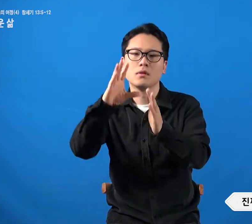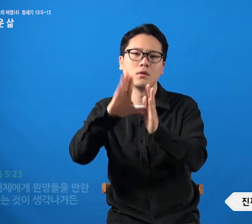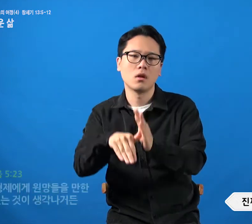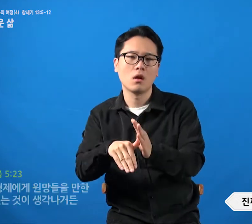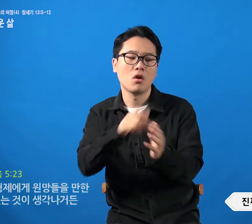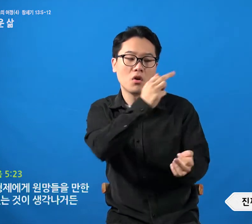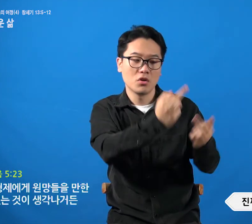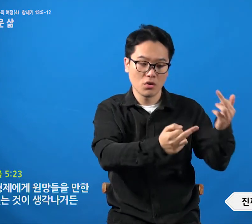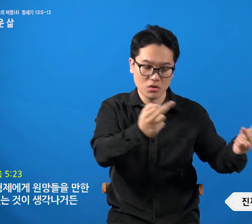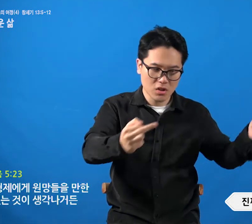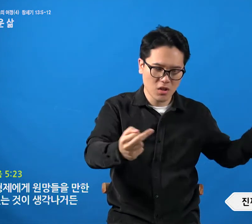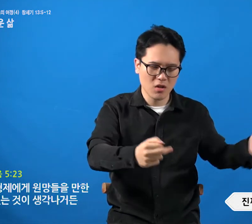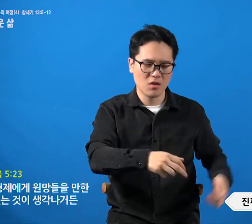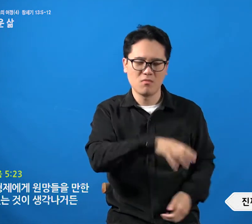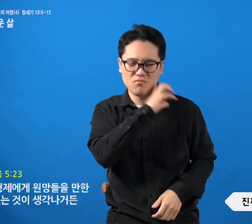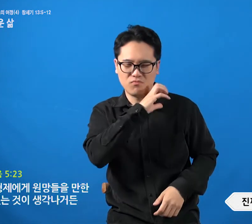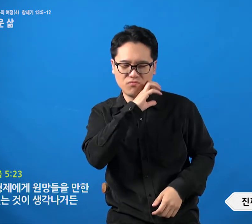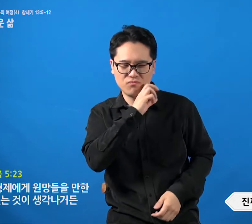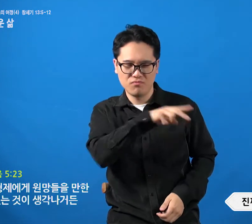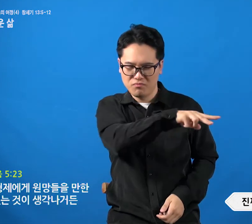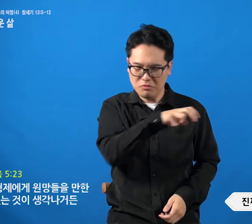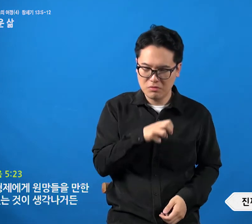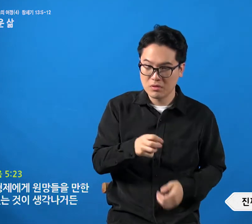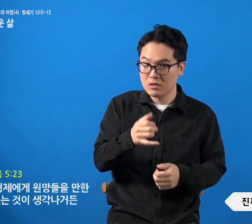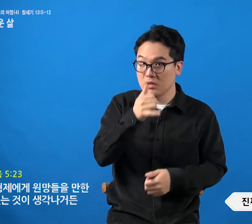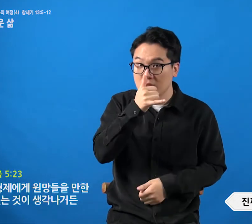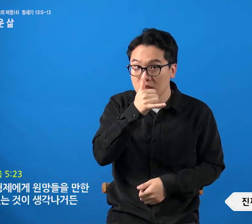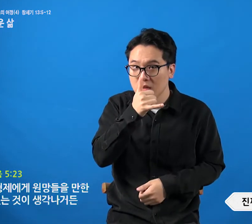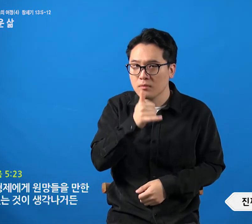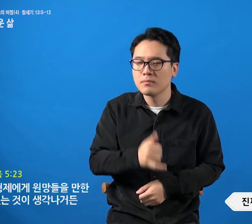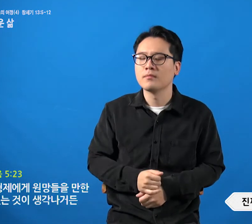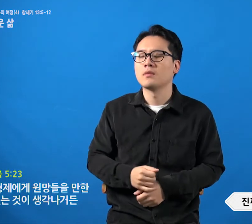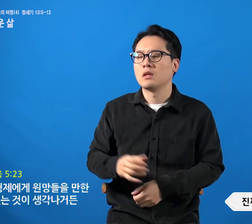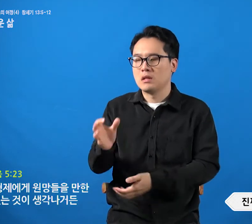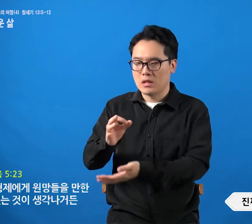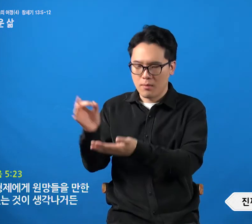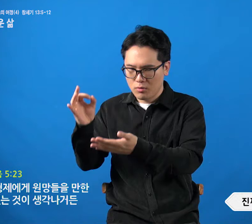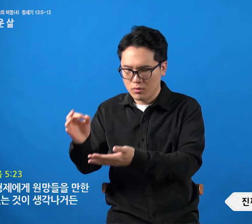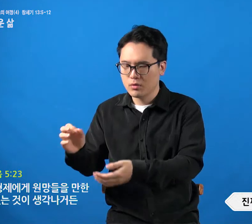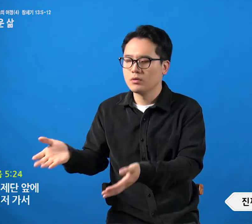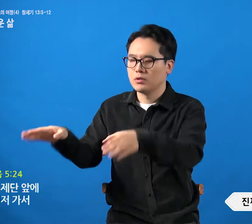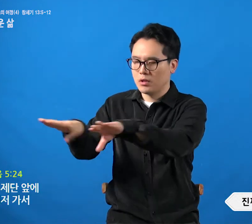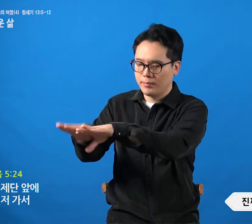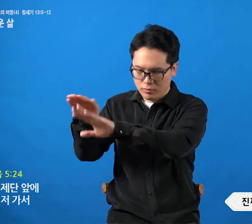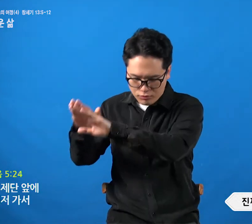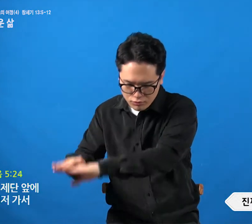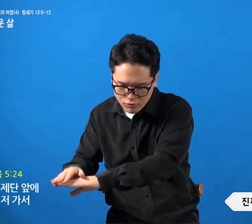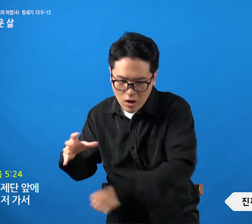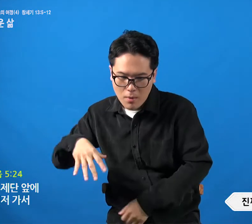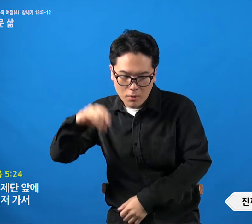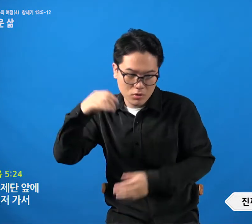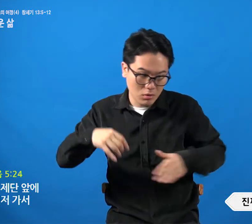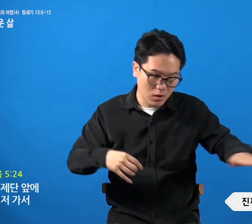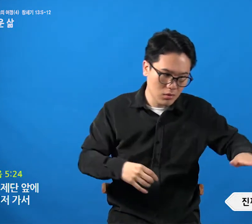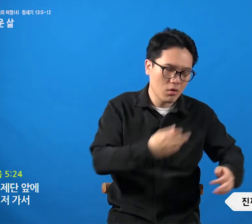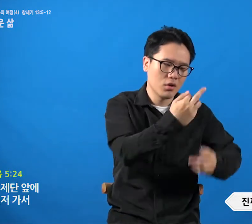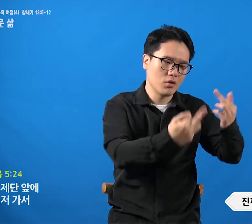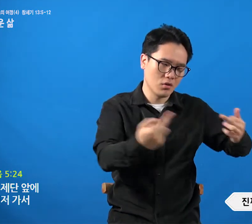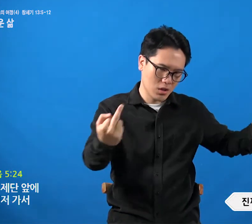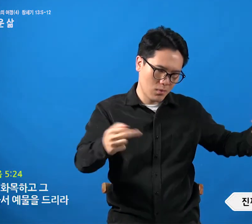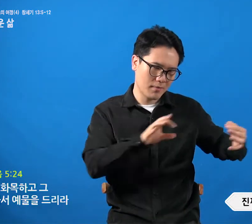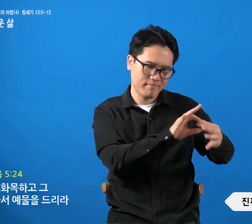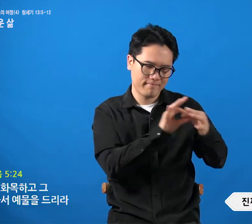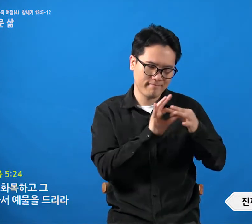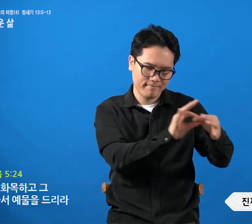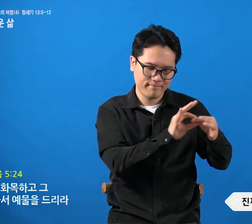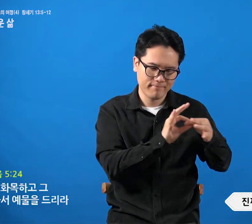들을 만한 일들이 생각나거든 예물을 제단 앞에 두고 먼저 가서 형제와 화목한 후에